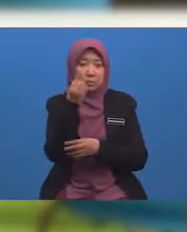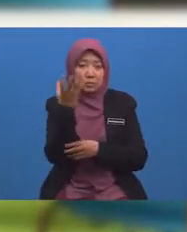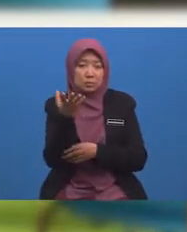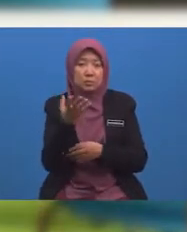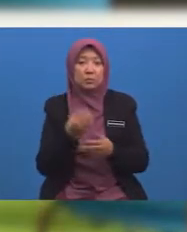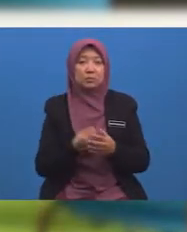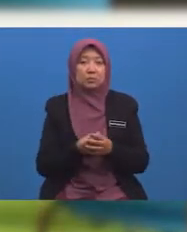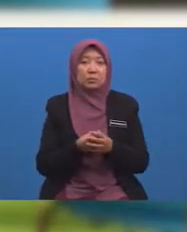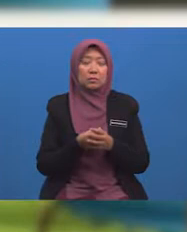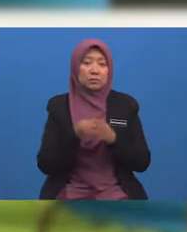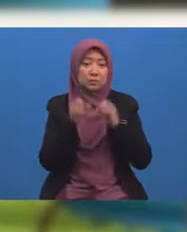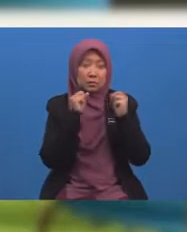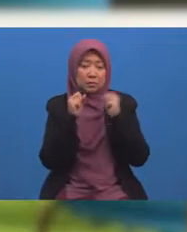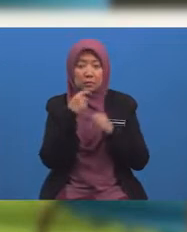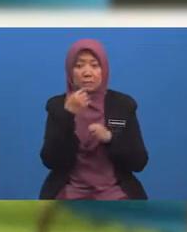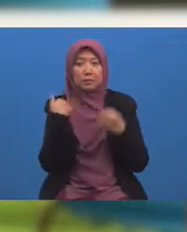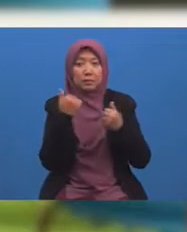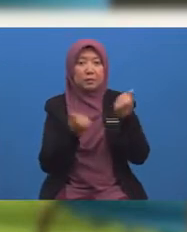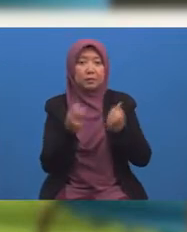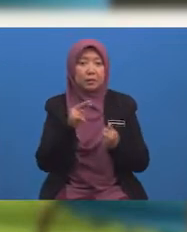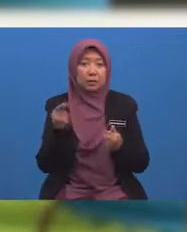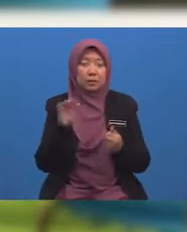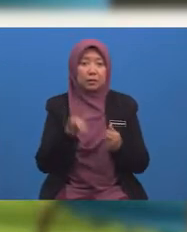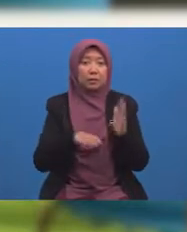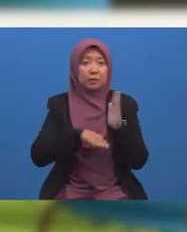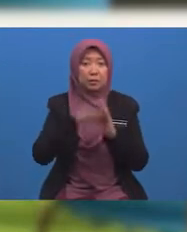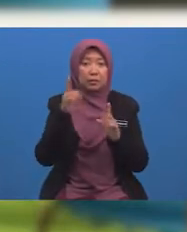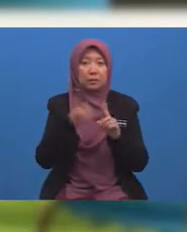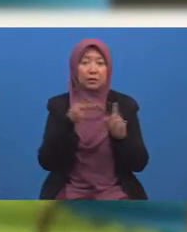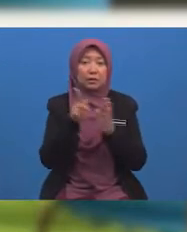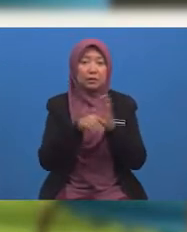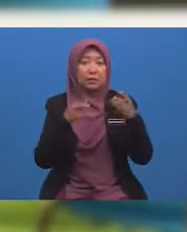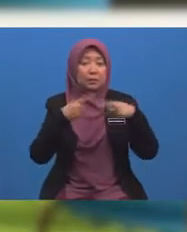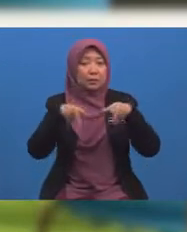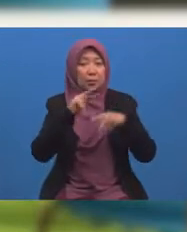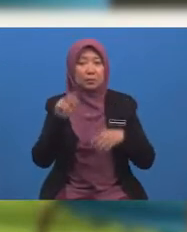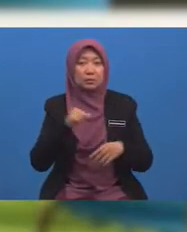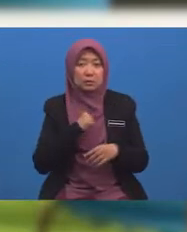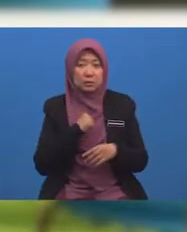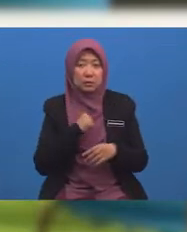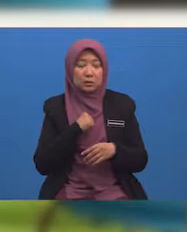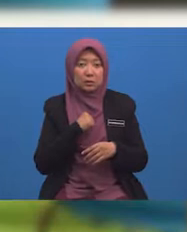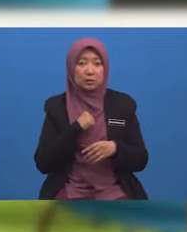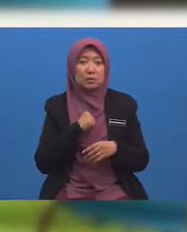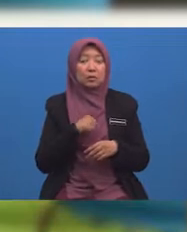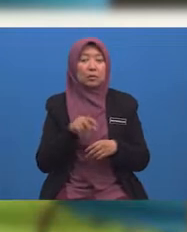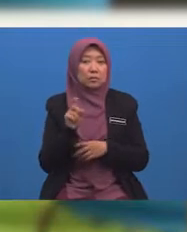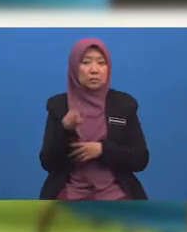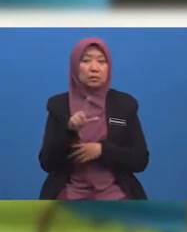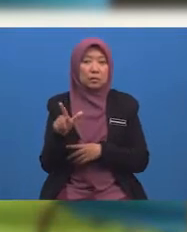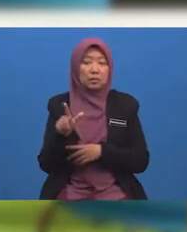sesiapa yang mempunyai kenderaan yang melebihi dari keperluan sendiri,